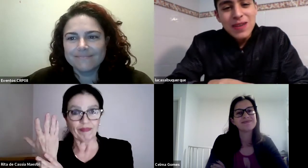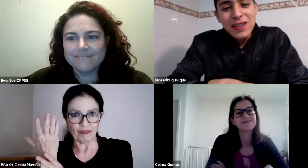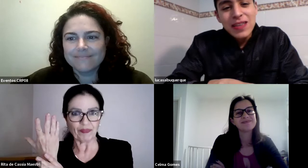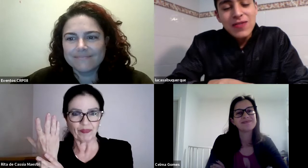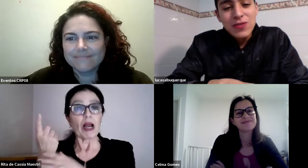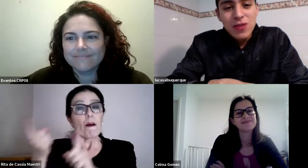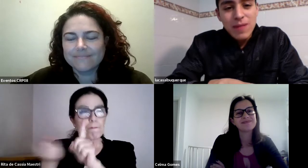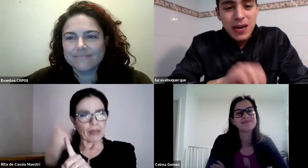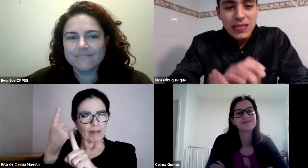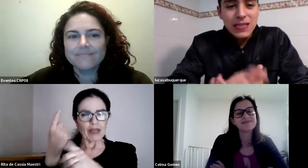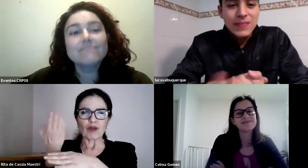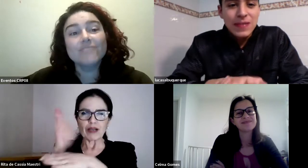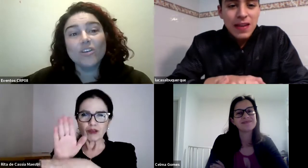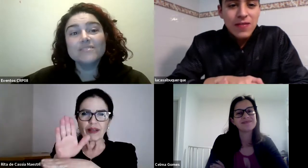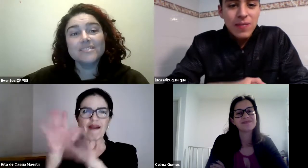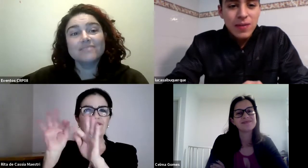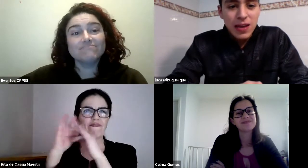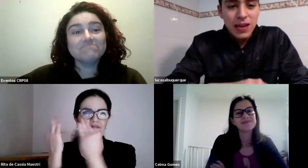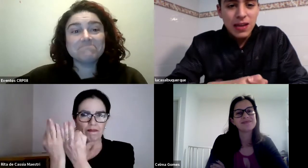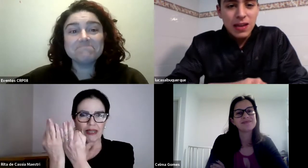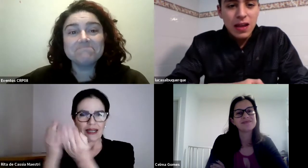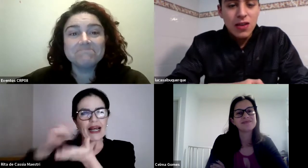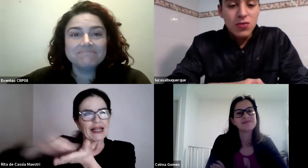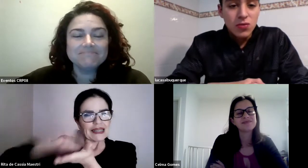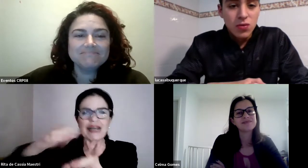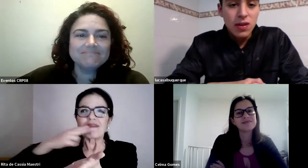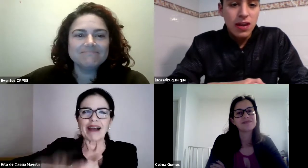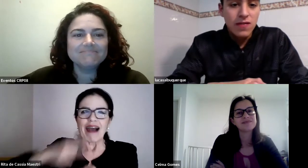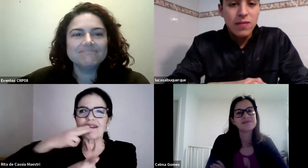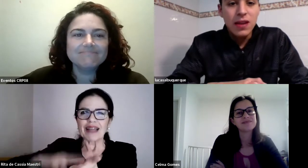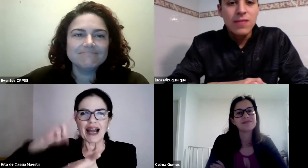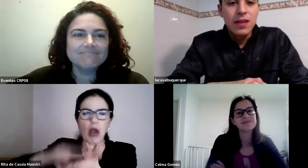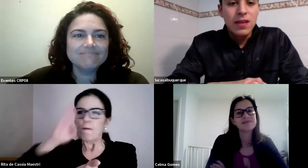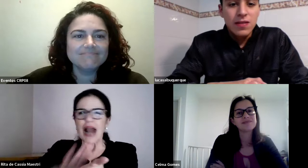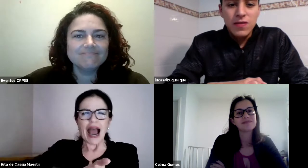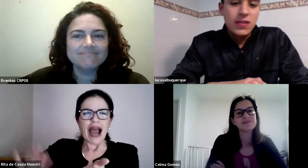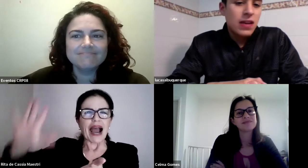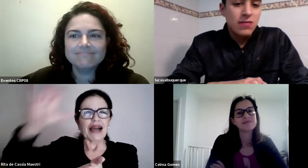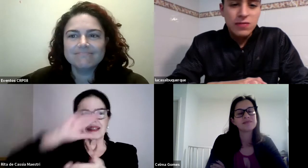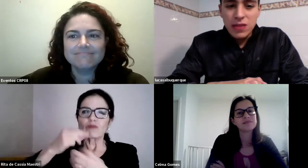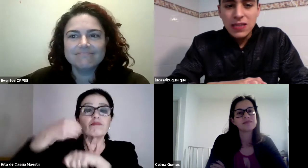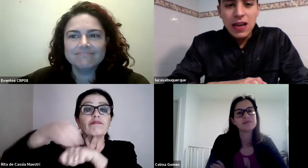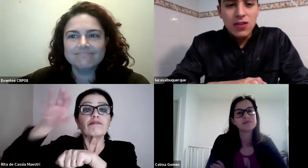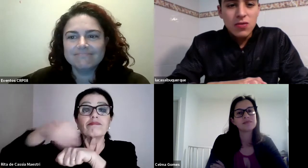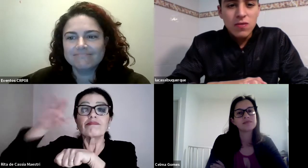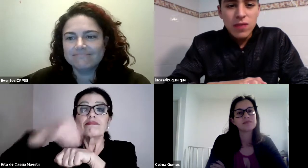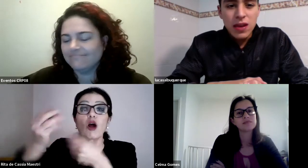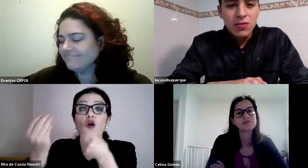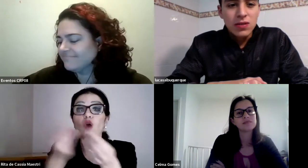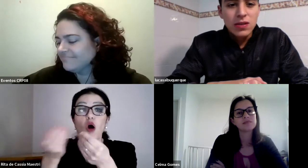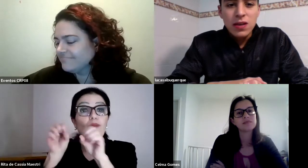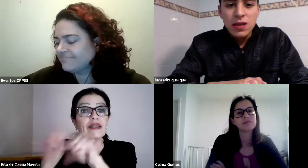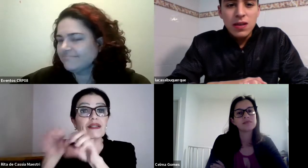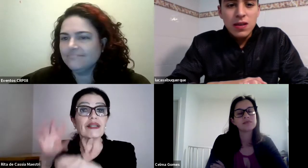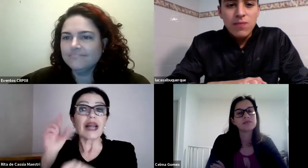minha mãe que fundou a Paz, né? Foi a primeira que ajudou, né, a família. Fizeram uma série de